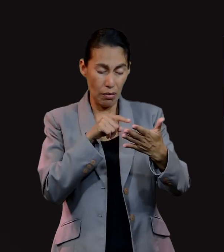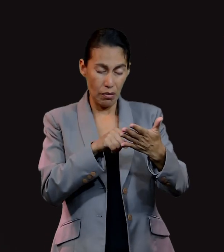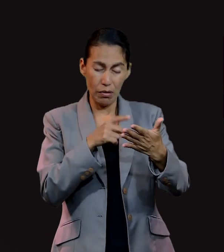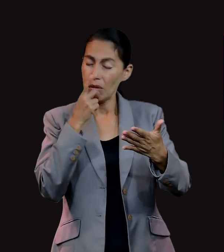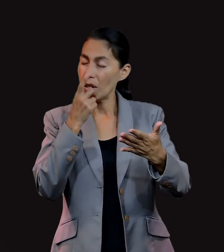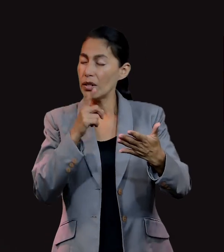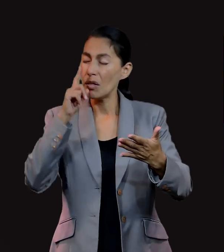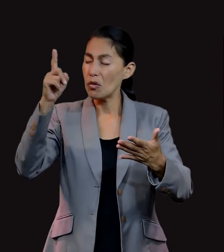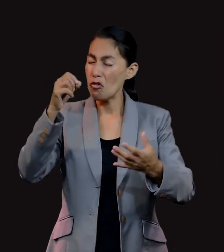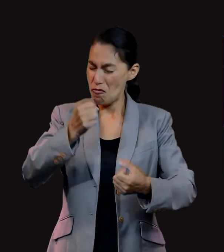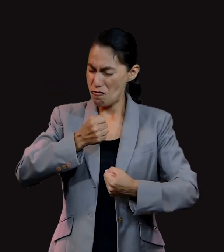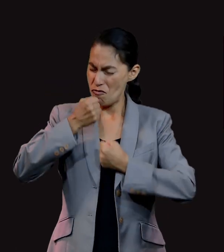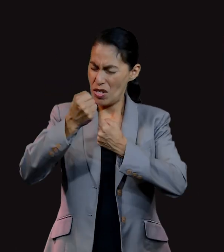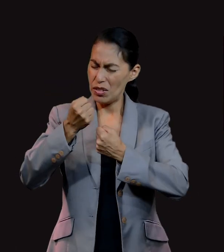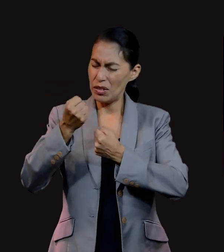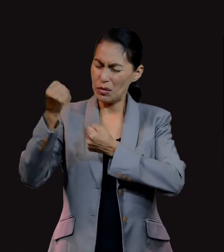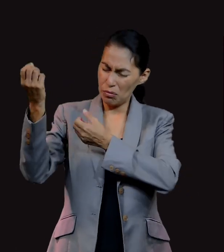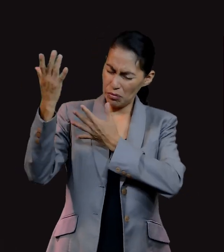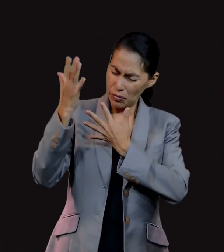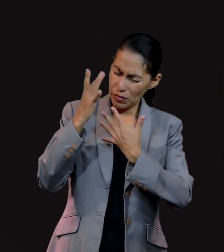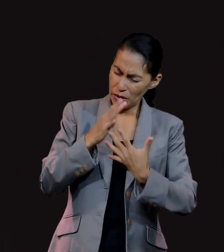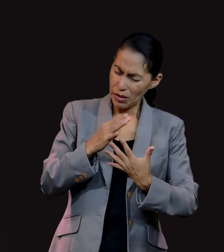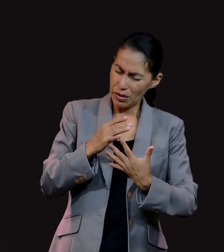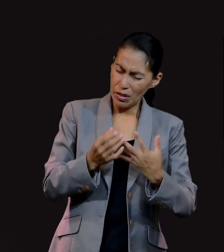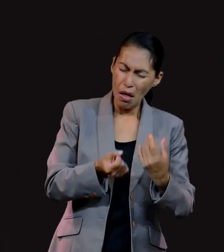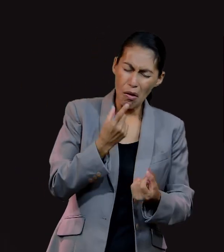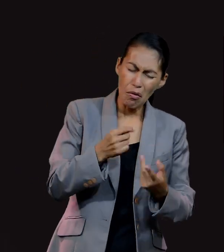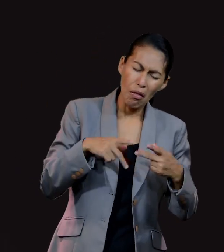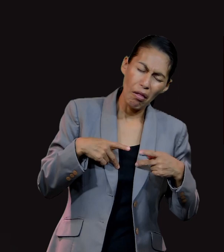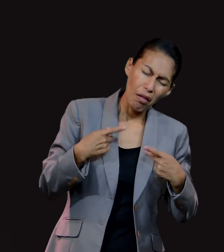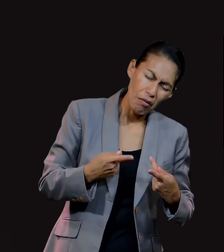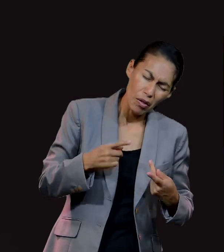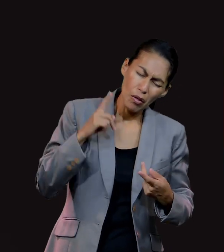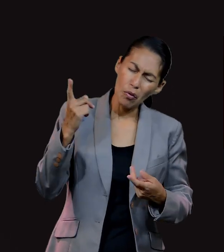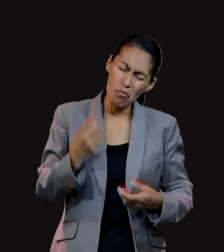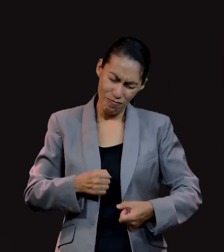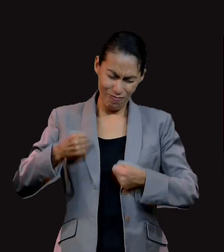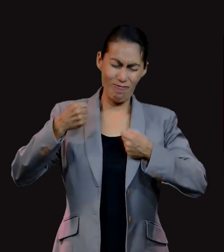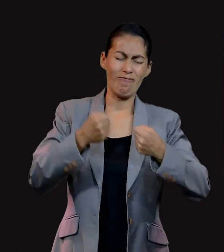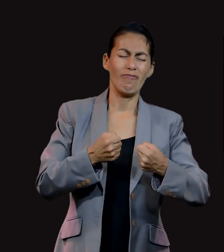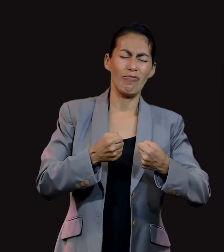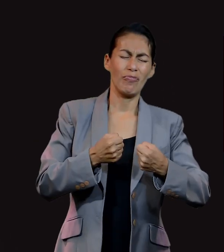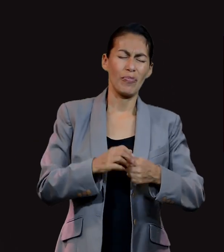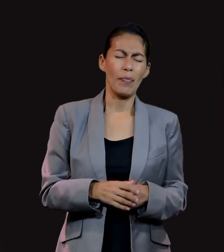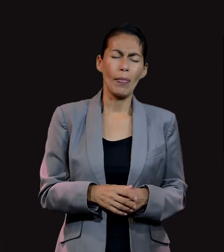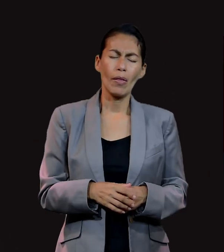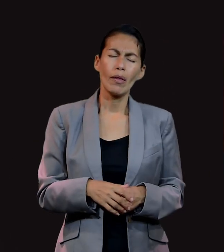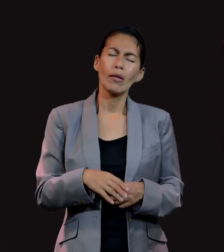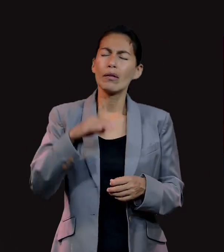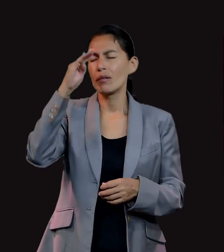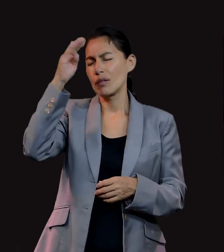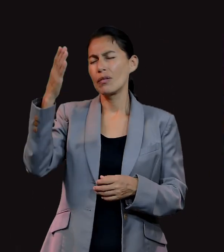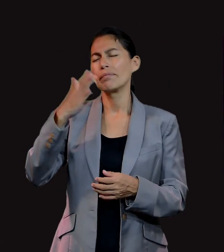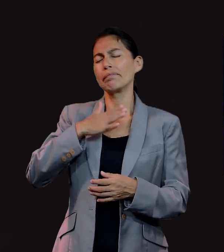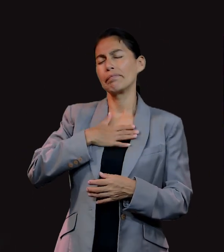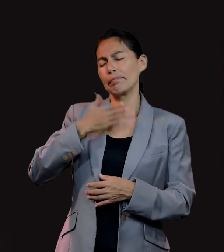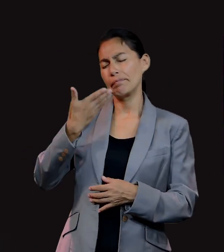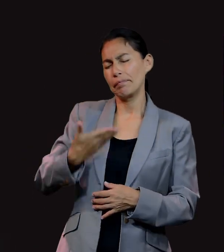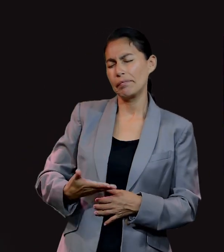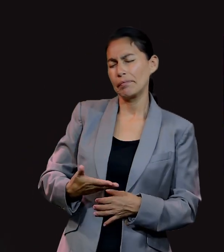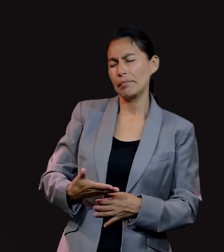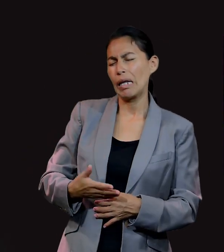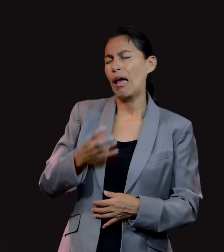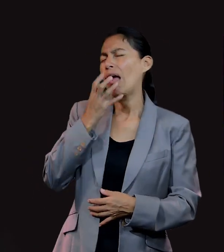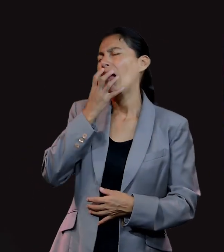cansado Que multiplica la fuerza A los que ya no tienen ninguna Padre Este pobre clamó Y le oyó Jehová Y lo